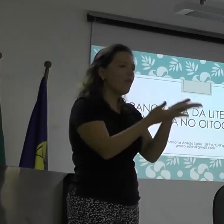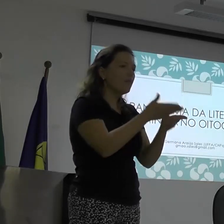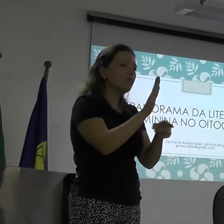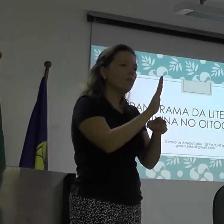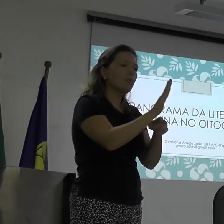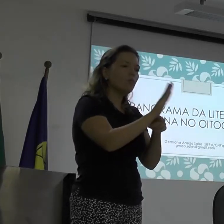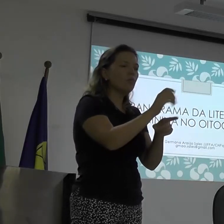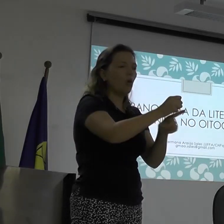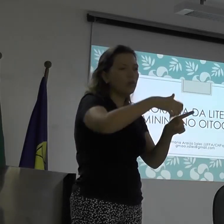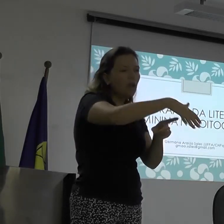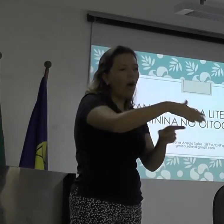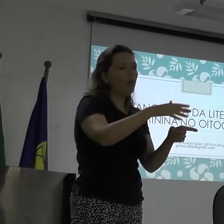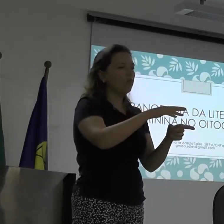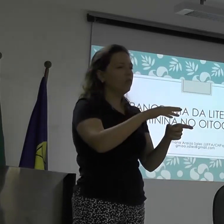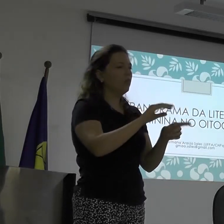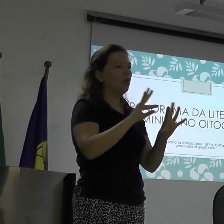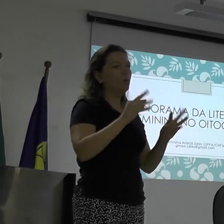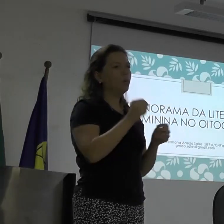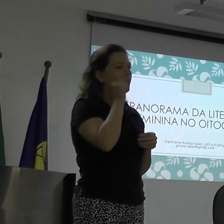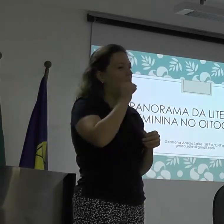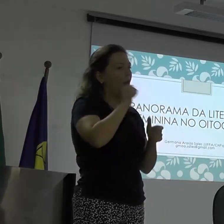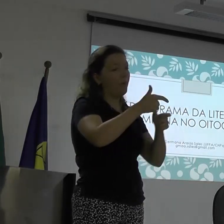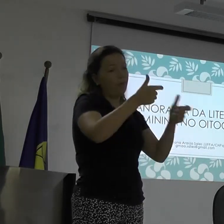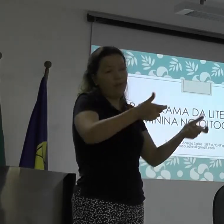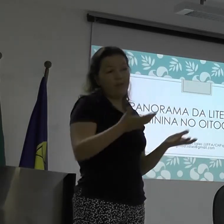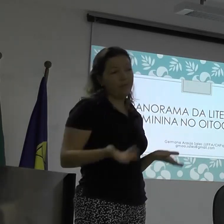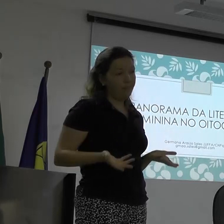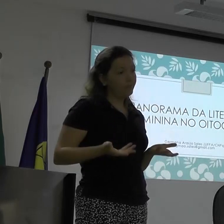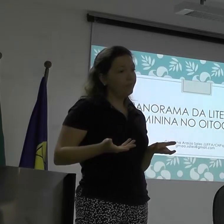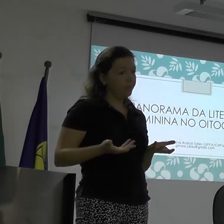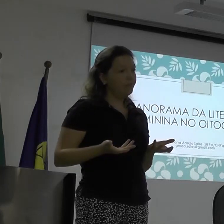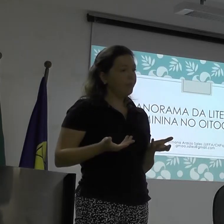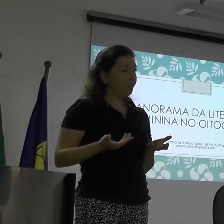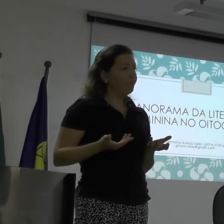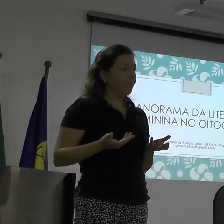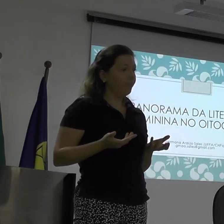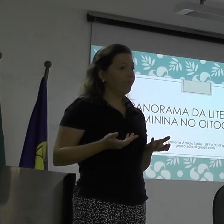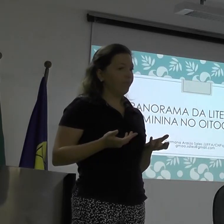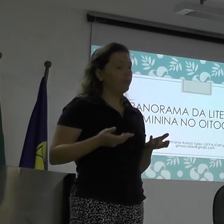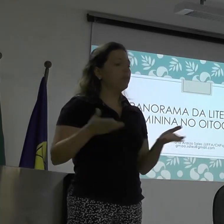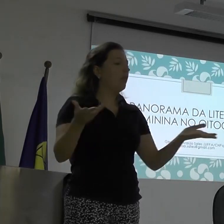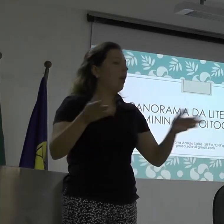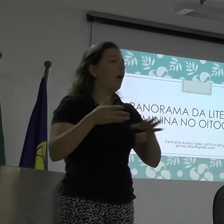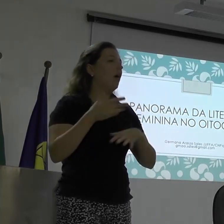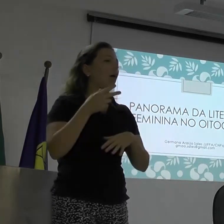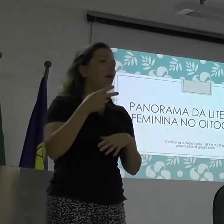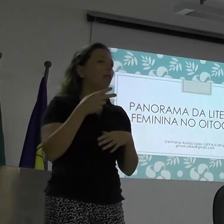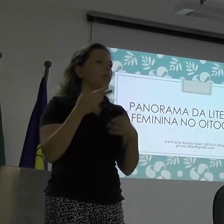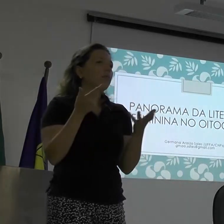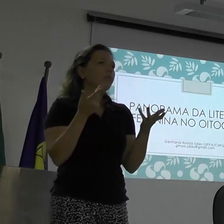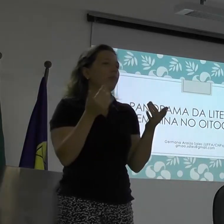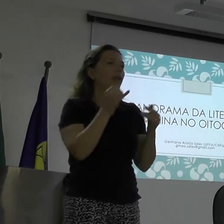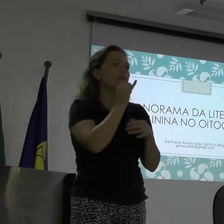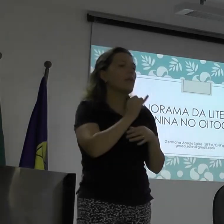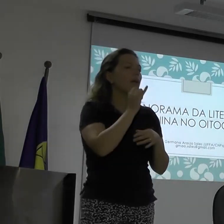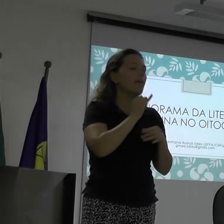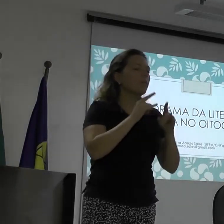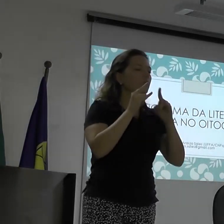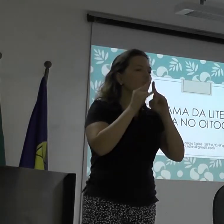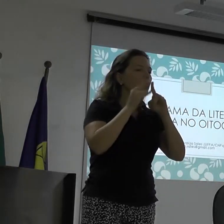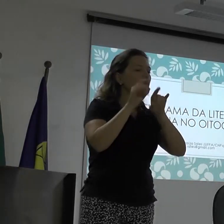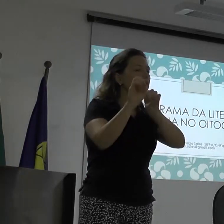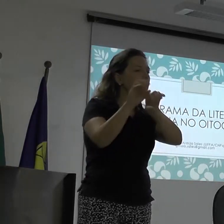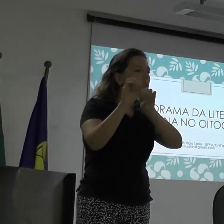social. Tá? Se você olhar numa mesa, numa instituição de